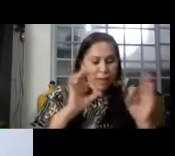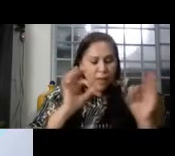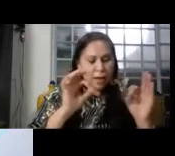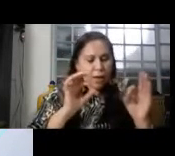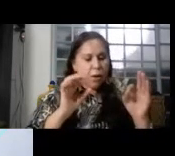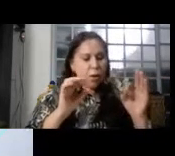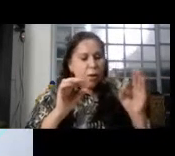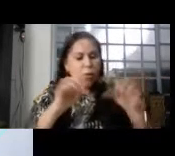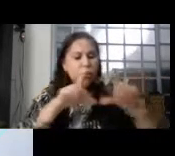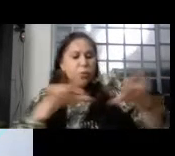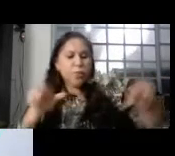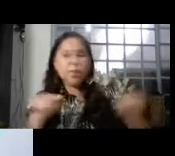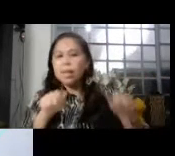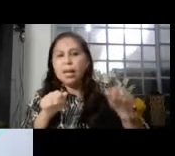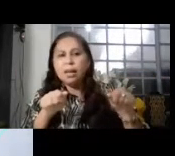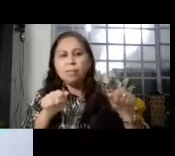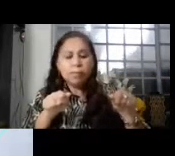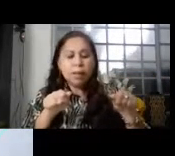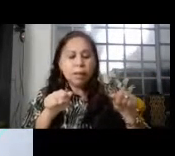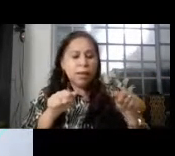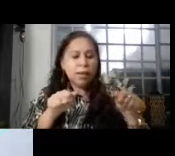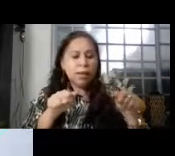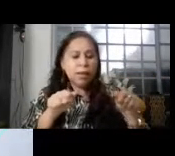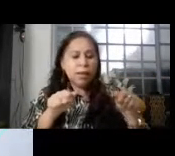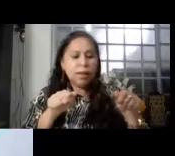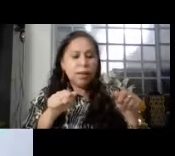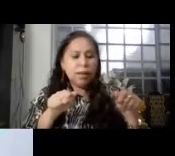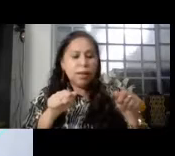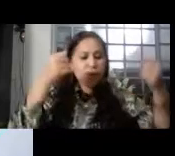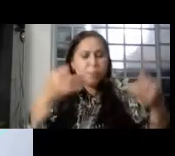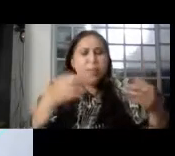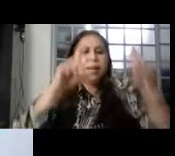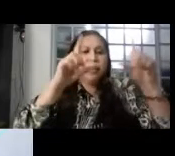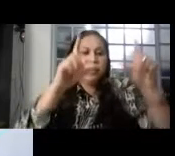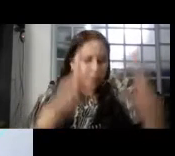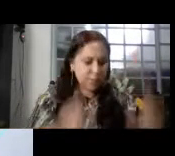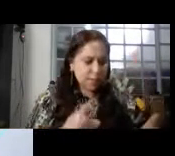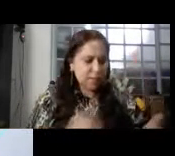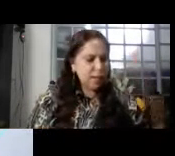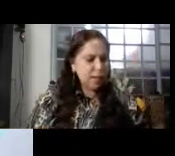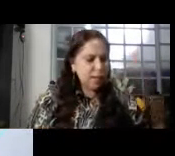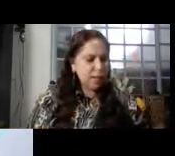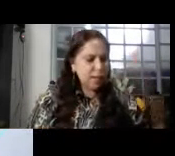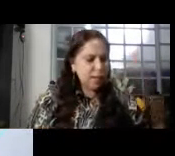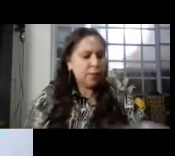né? Ou ninguém, que foi explicado até nos slides, né?